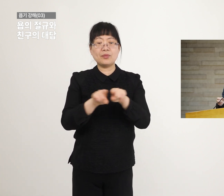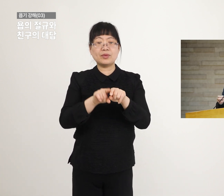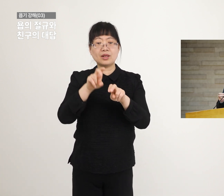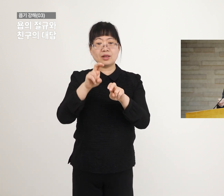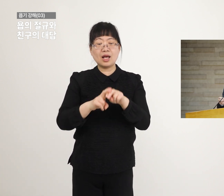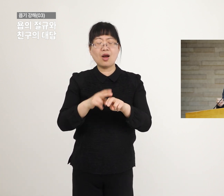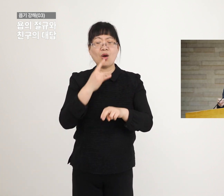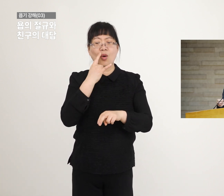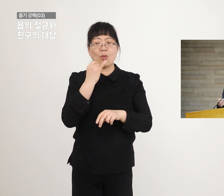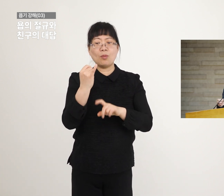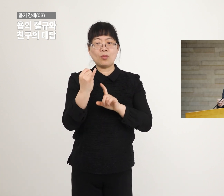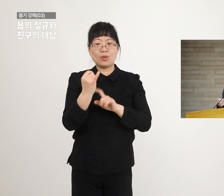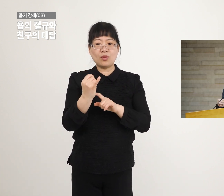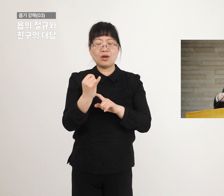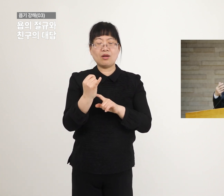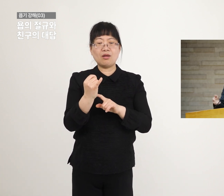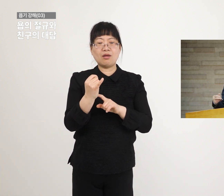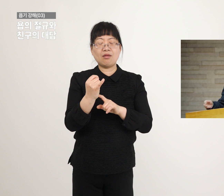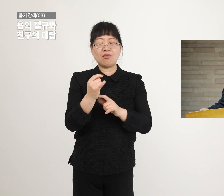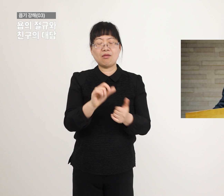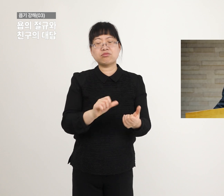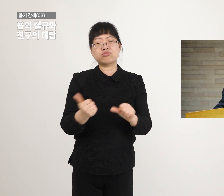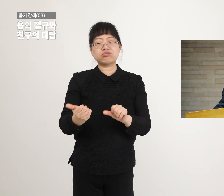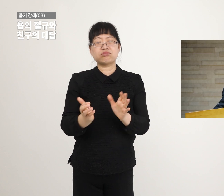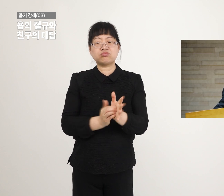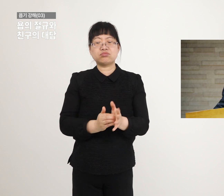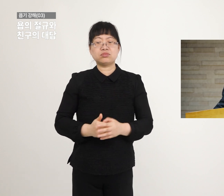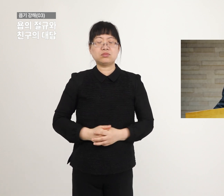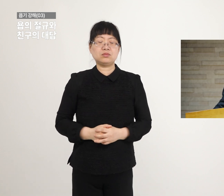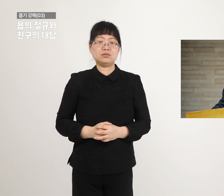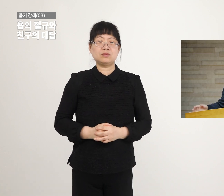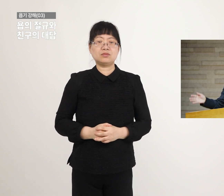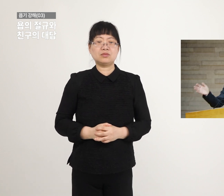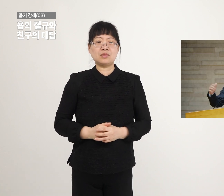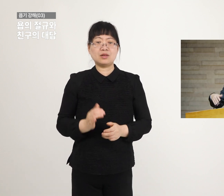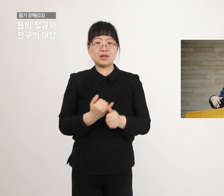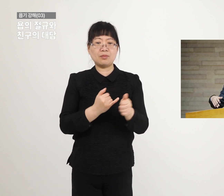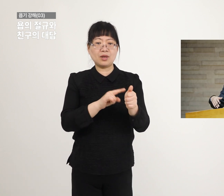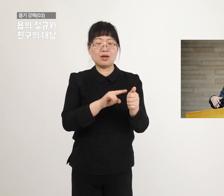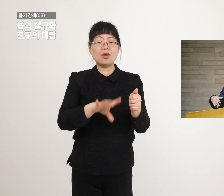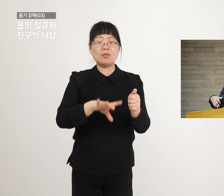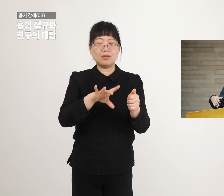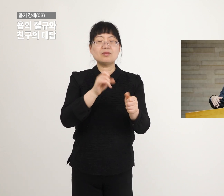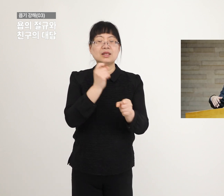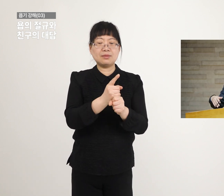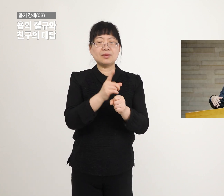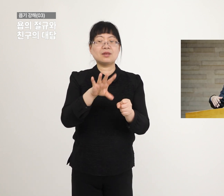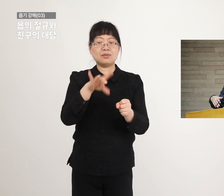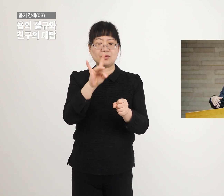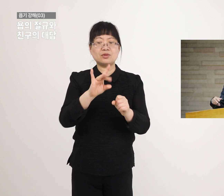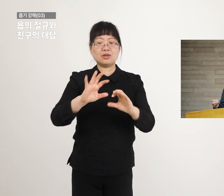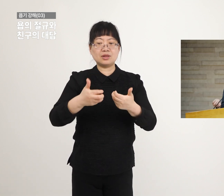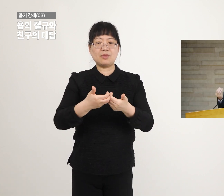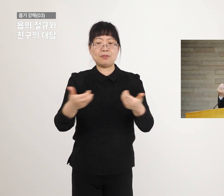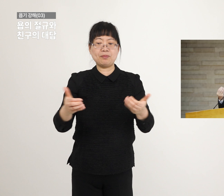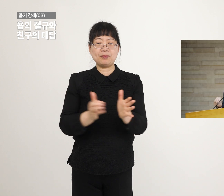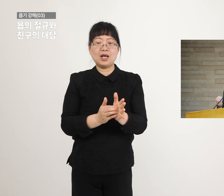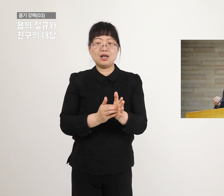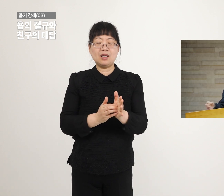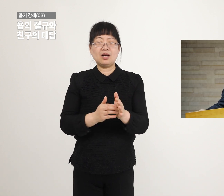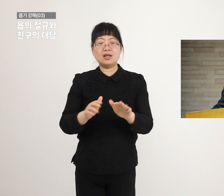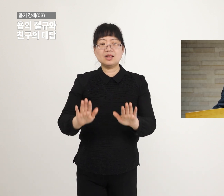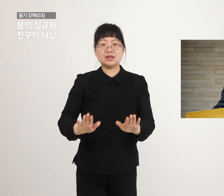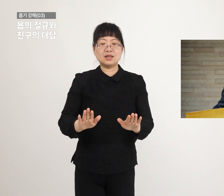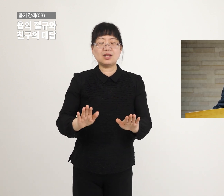타셨던 어머님마저 하루아침에 잃었어요. 남편은 먼저 세상을 떠났고 그냥 이제 자기가